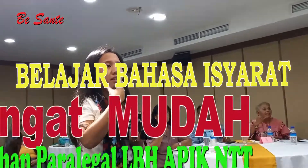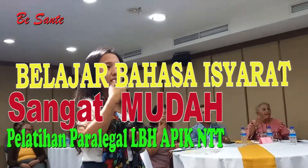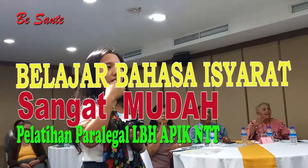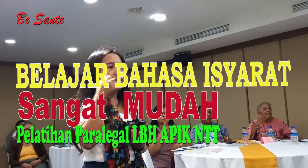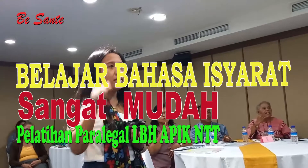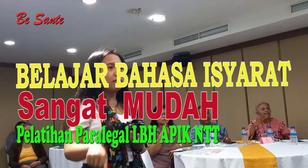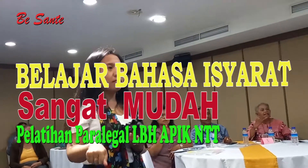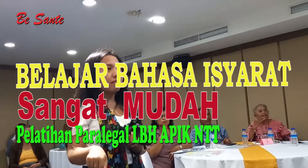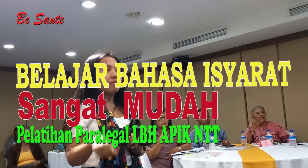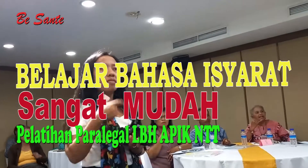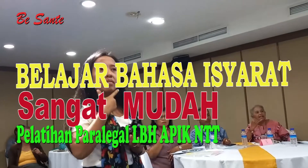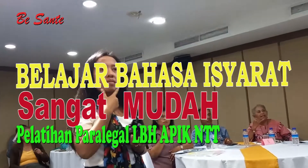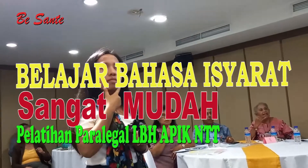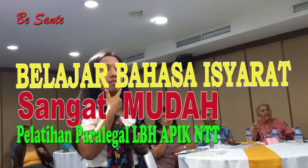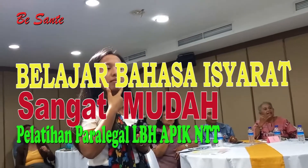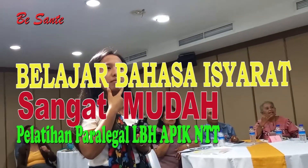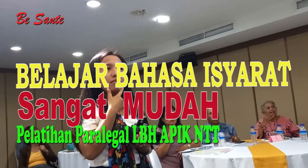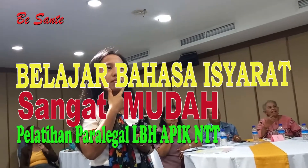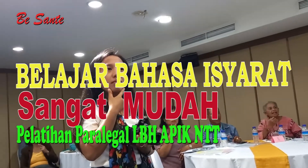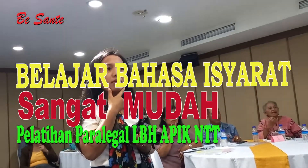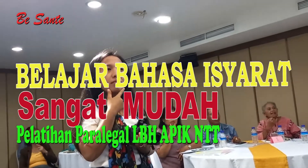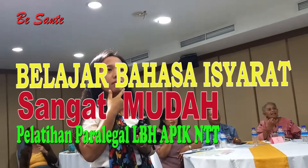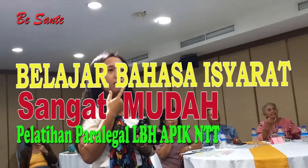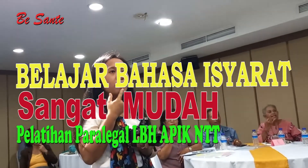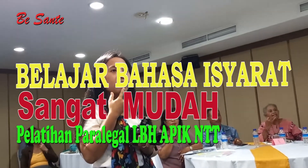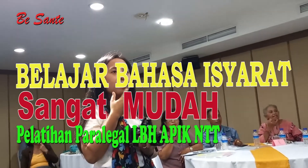Nenek. Nek kan pak nenek pakai tongkat. Jadi ini nenek po om pong ni.